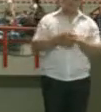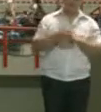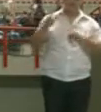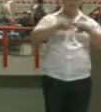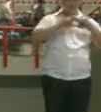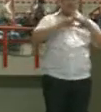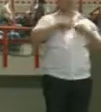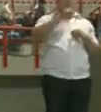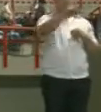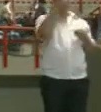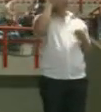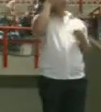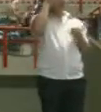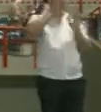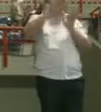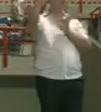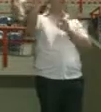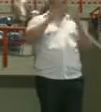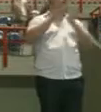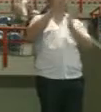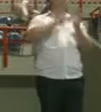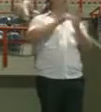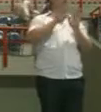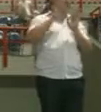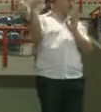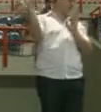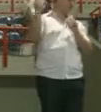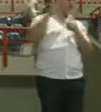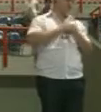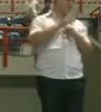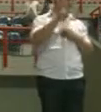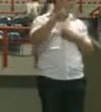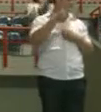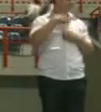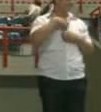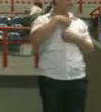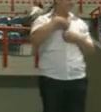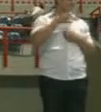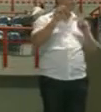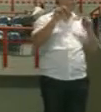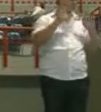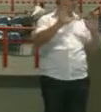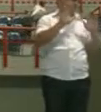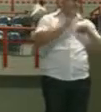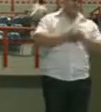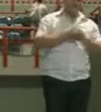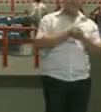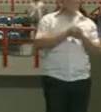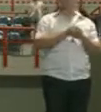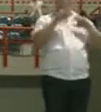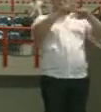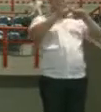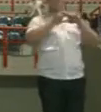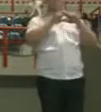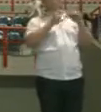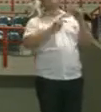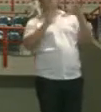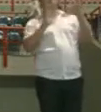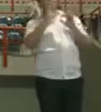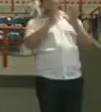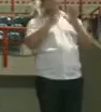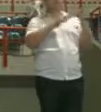Tenta imaginar o que era viver longe de tudo isso. Beleza. Então, gente, as revoltas ocorrerão